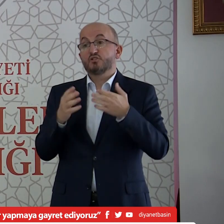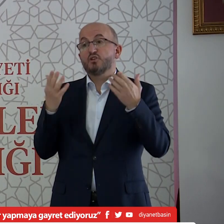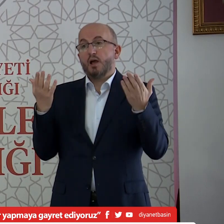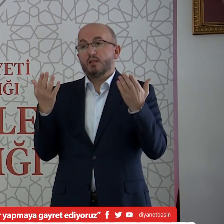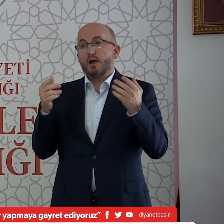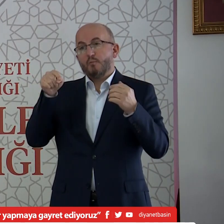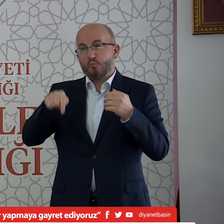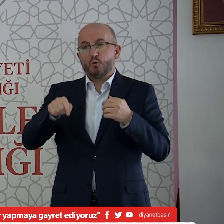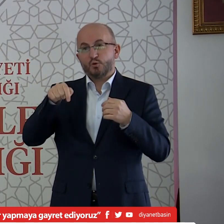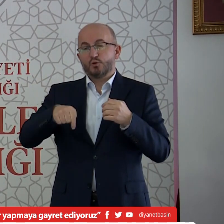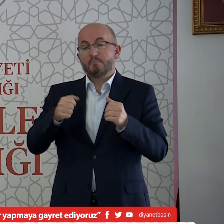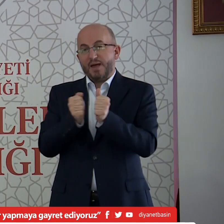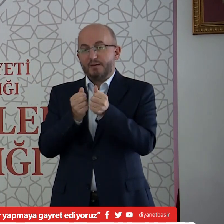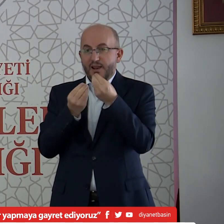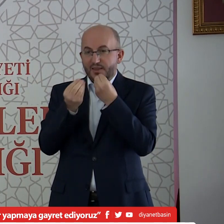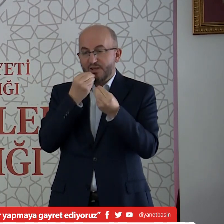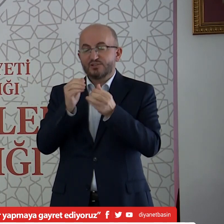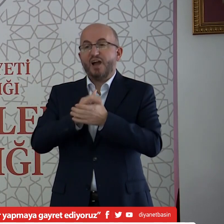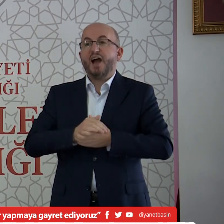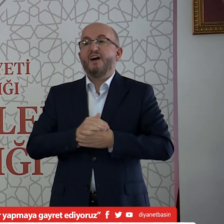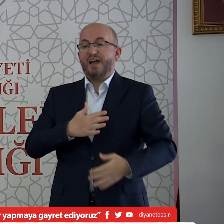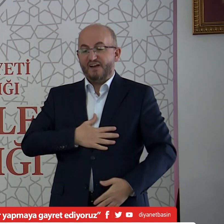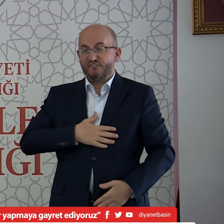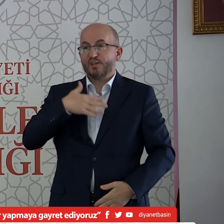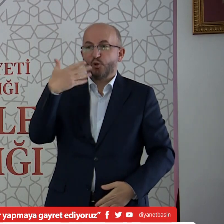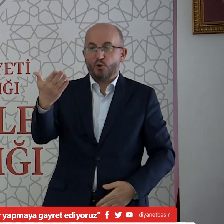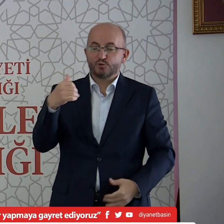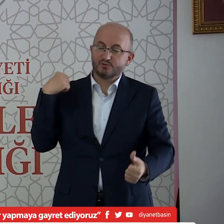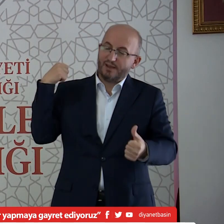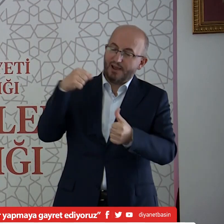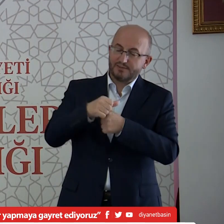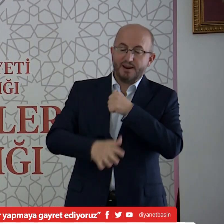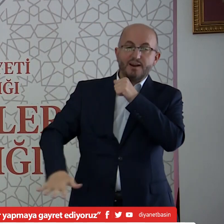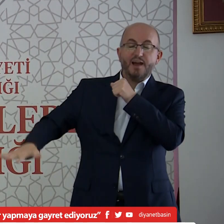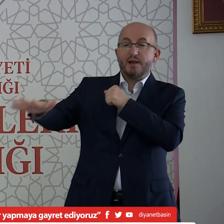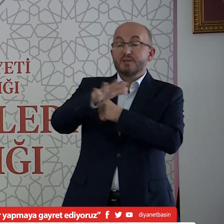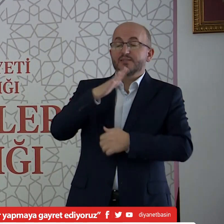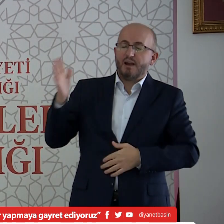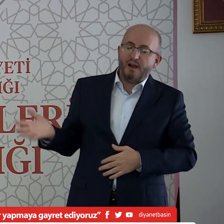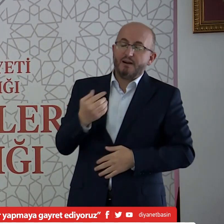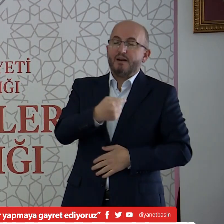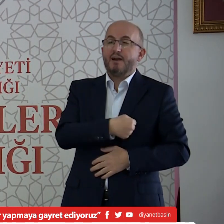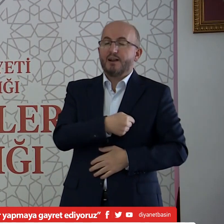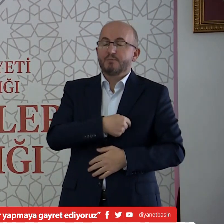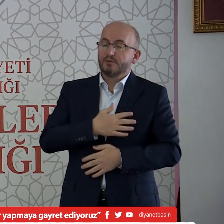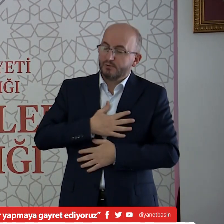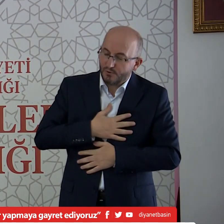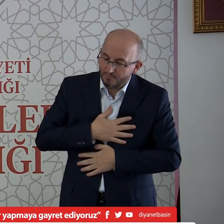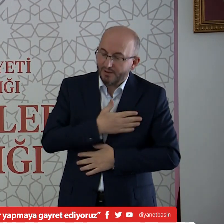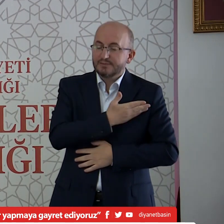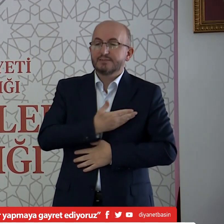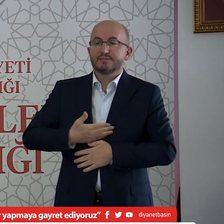inşallah bugün birlikte yemek yiyeceğiz. Afiyet olsun diyorum. Tekrar hepinizi en kalbi hürmet ve